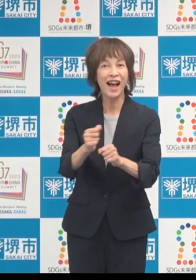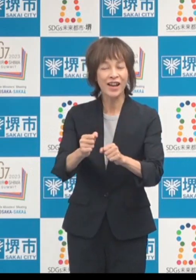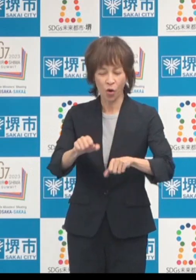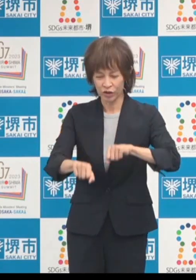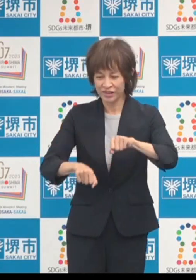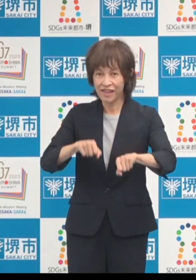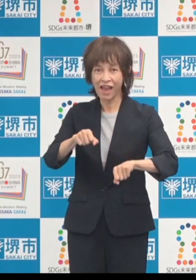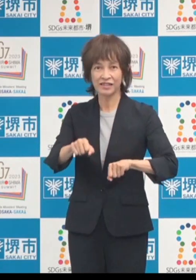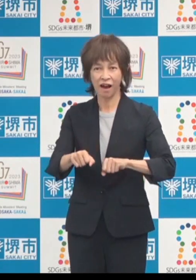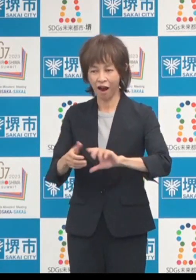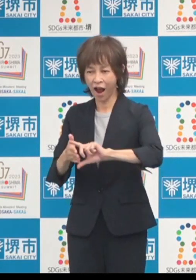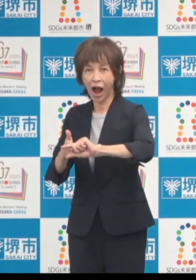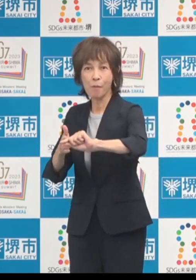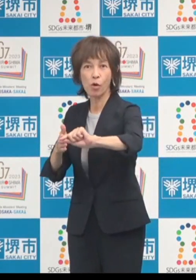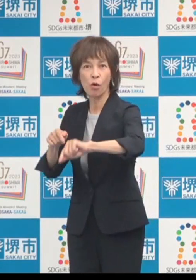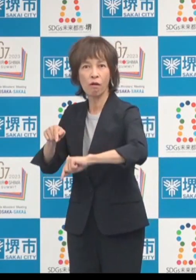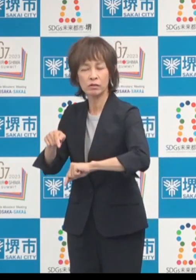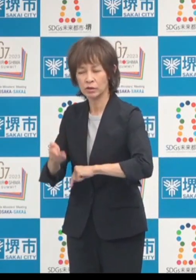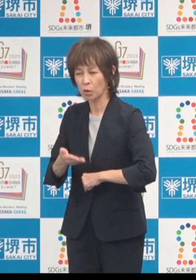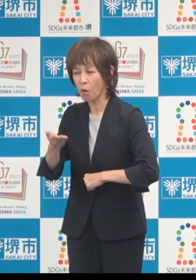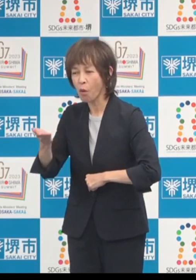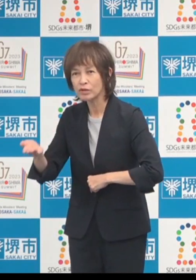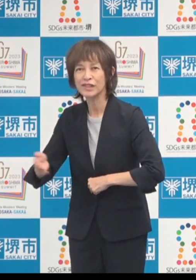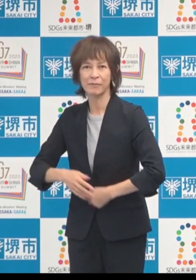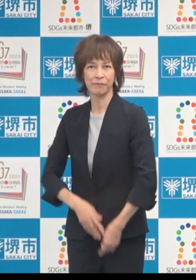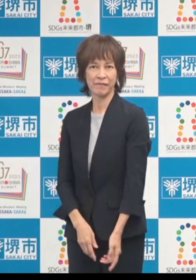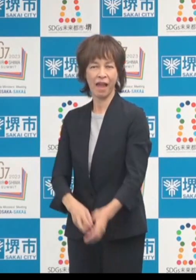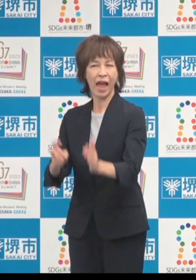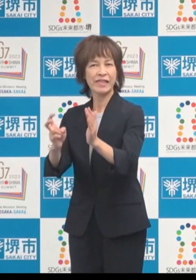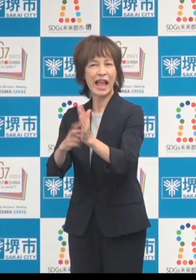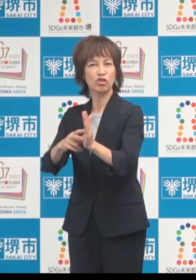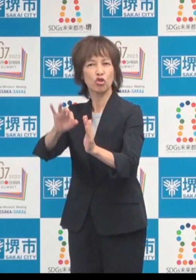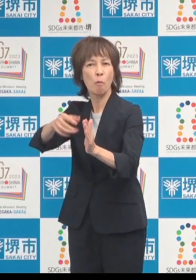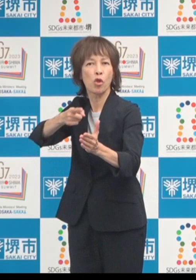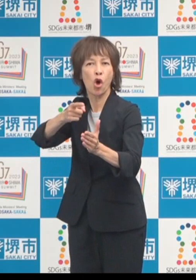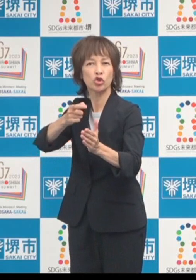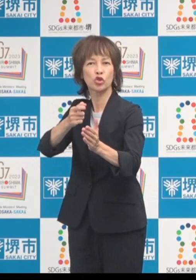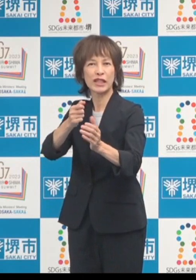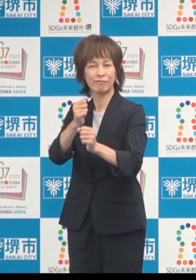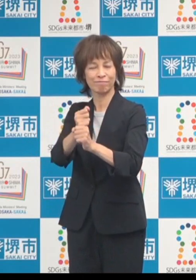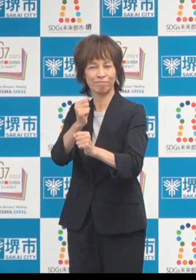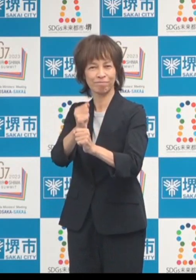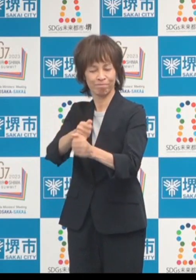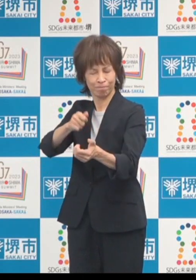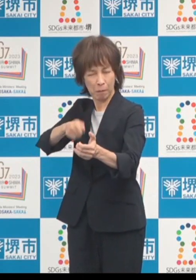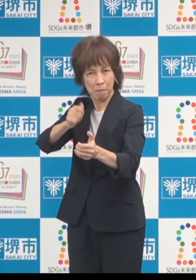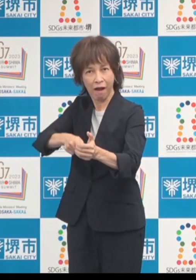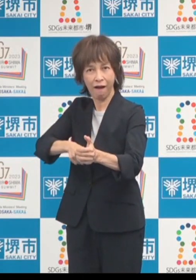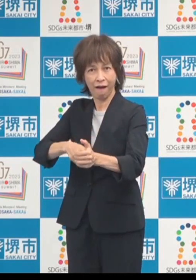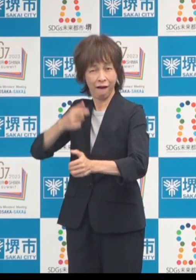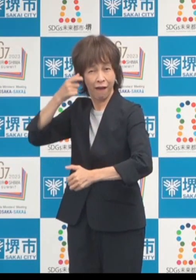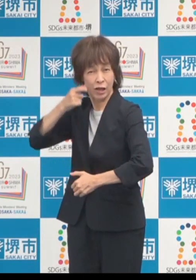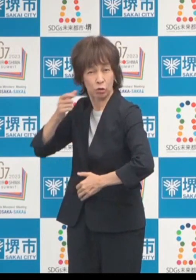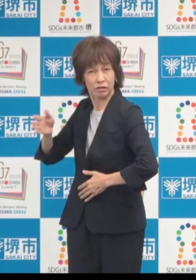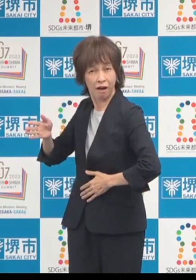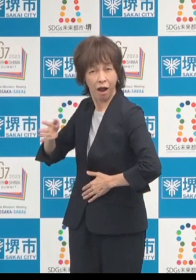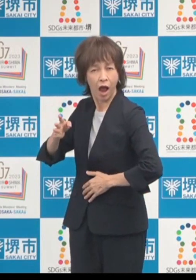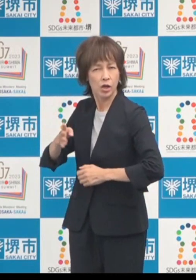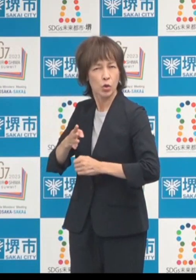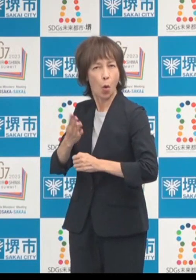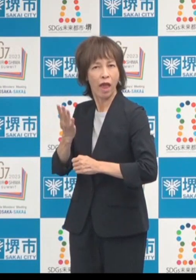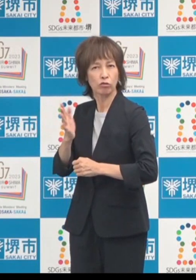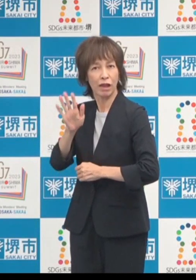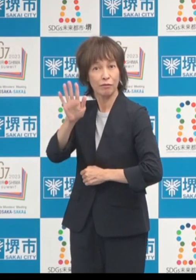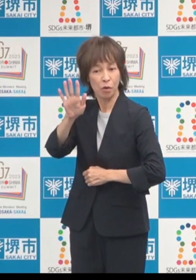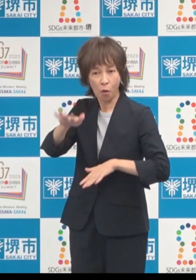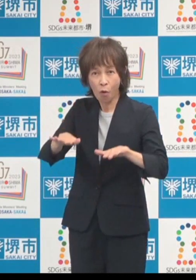車や刃物につながっている鉄のものづくりの技術を、江戸時代から400年後の今に伝える